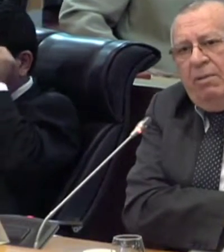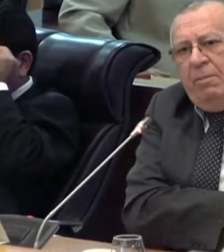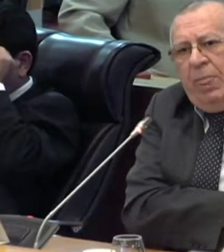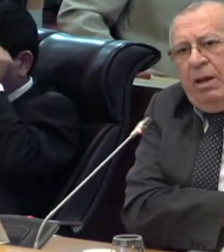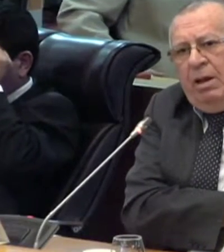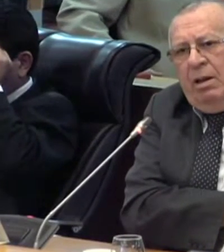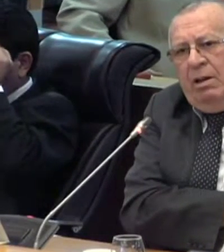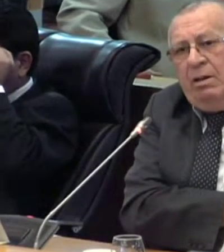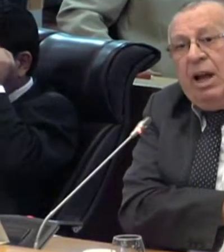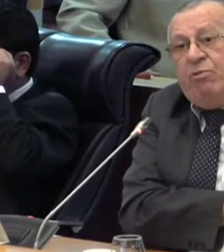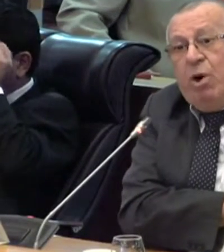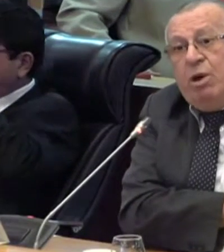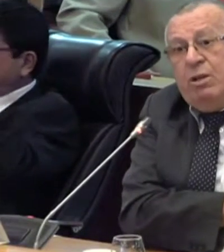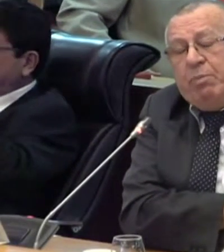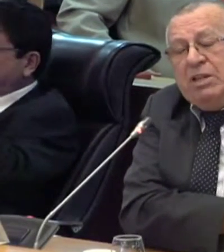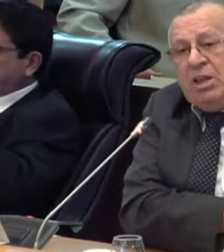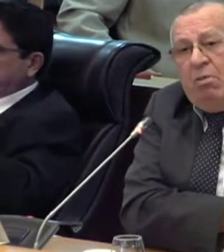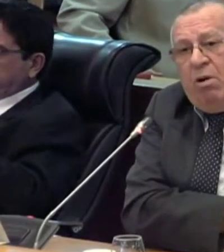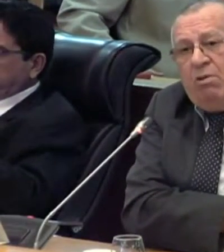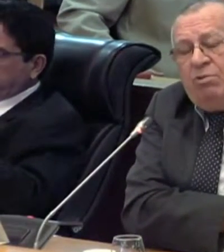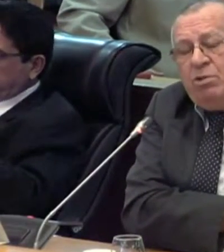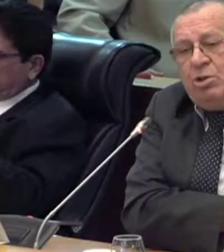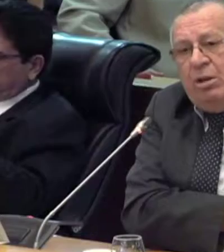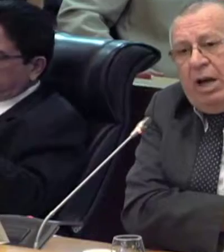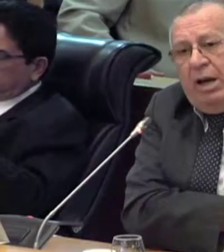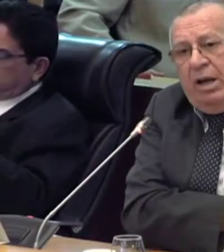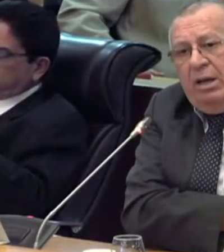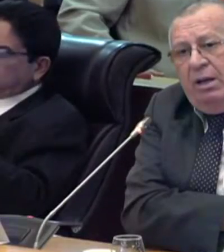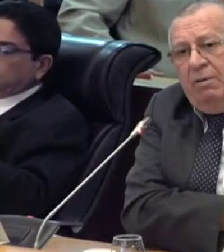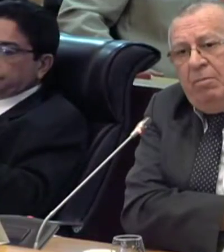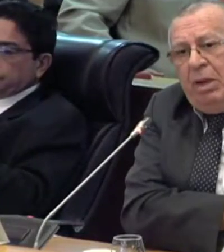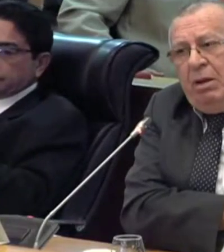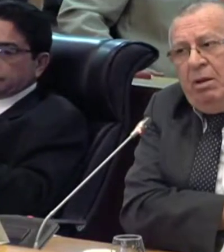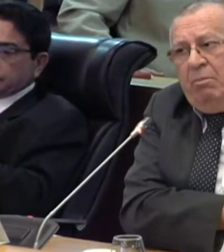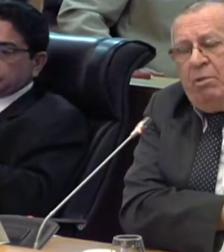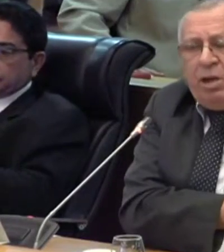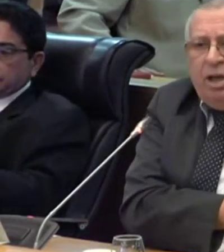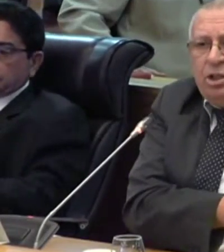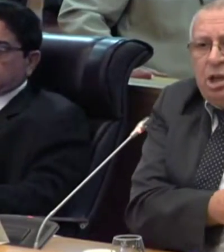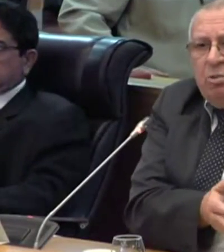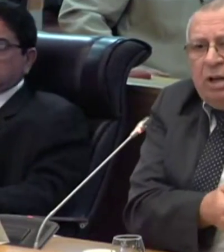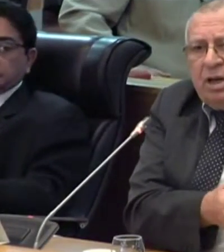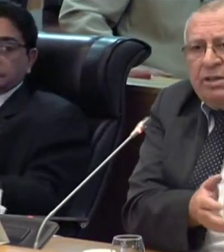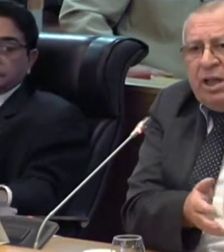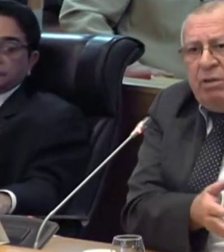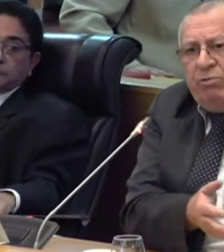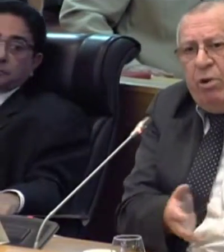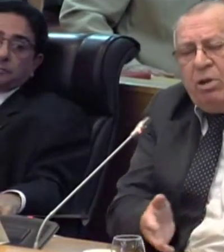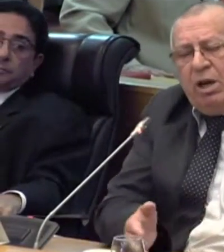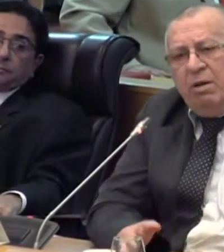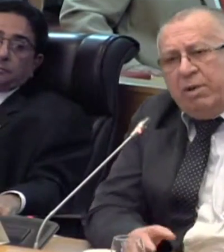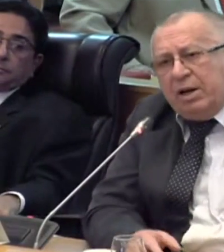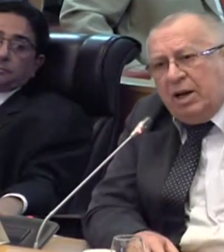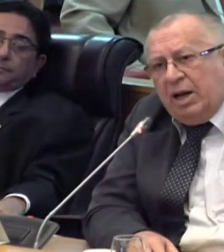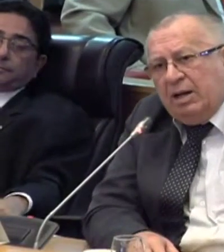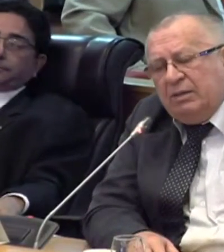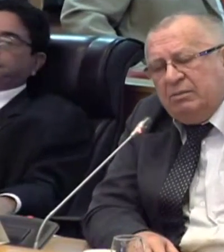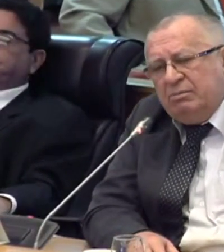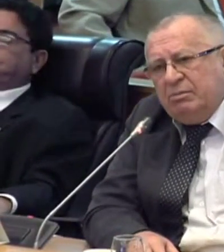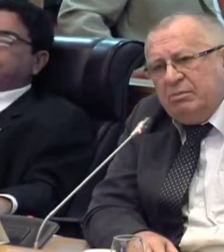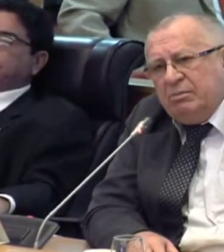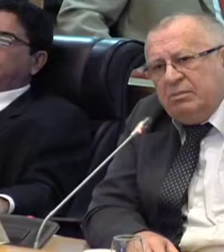funcionária, dar voz de prisão a uma funcionária, porque ele chegou atrasado no voo e queria